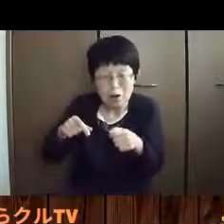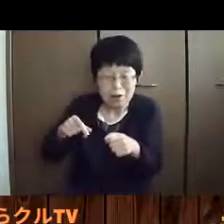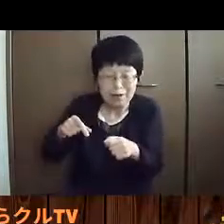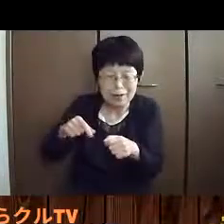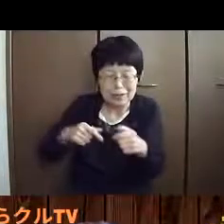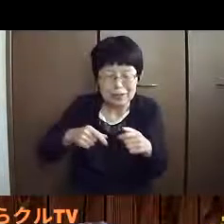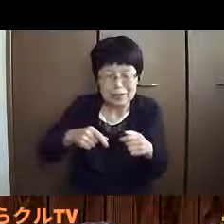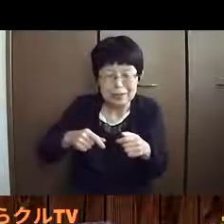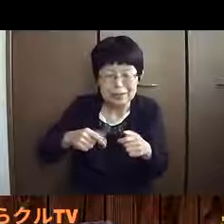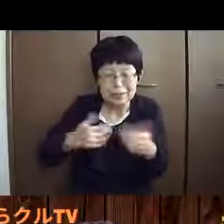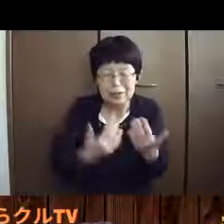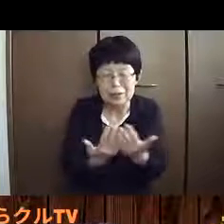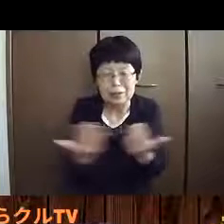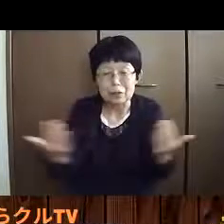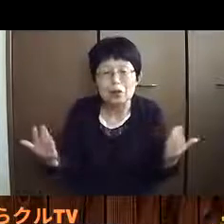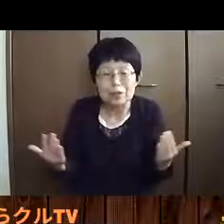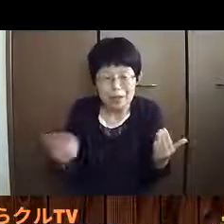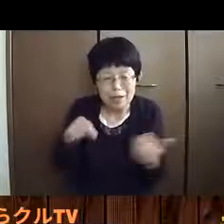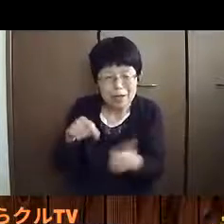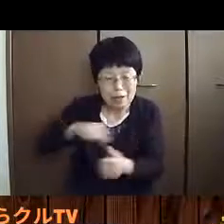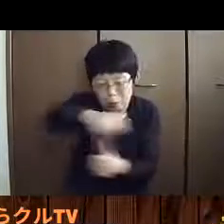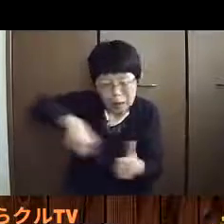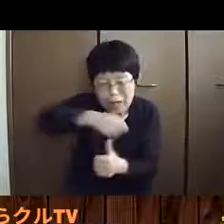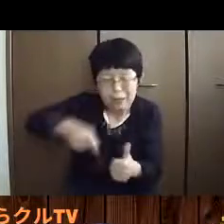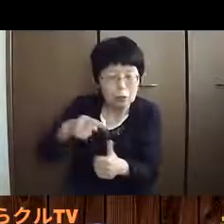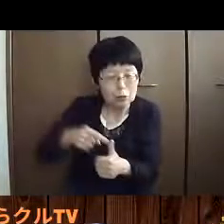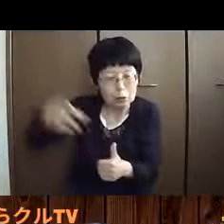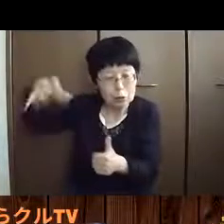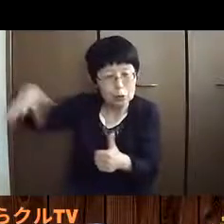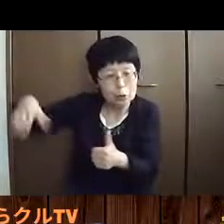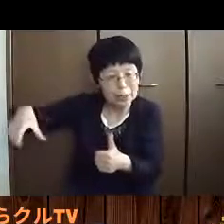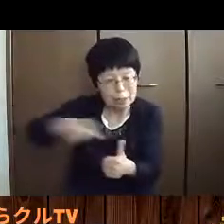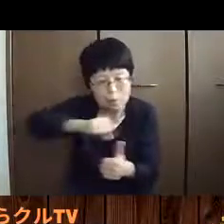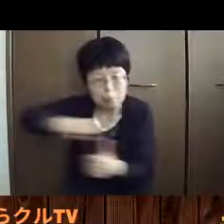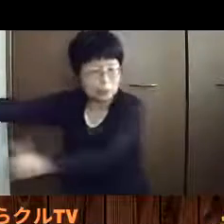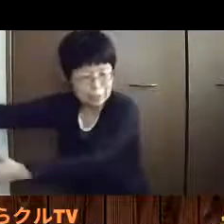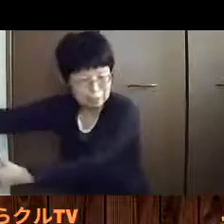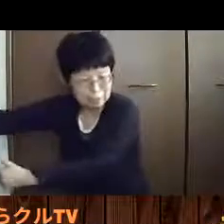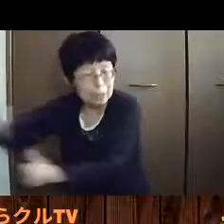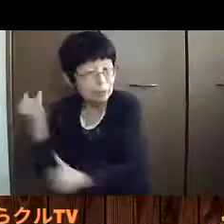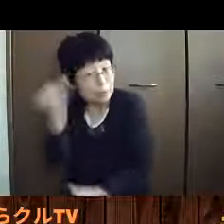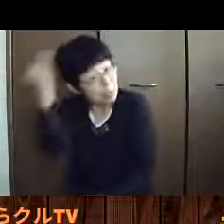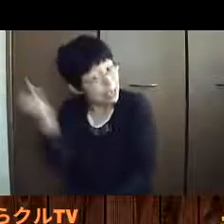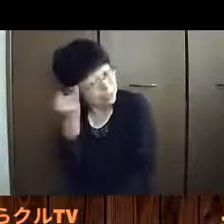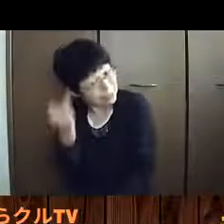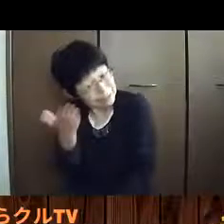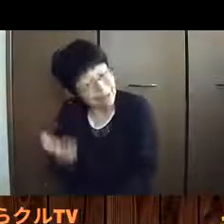捉えて、この子をどっかにあの持ってっちゃうっていうイメージなんですかね、これね。かわいいな、すごいかわいいな。